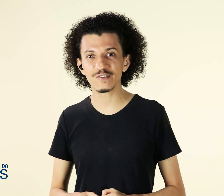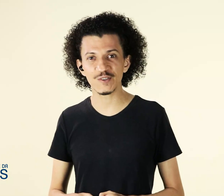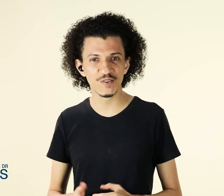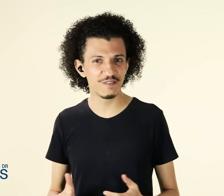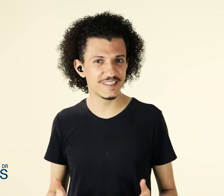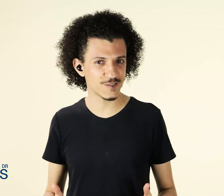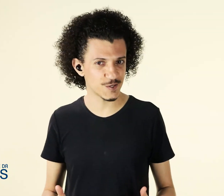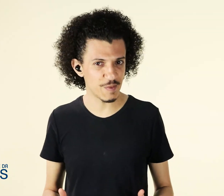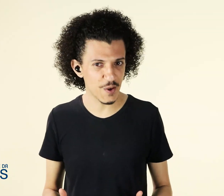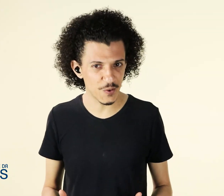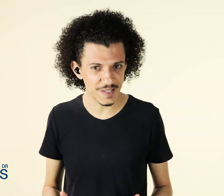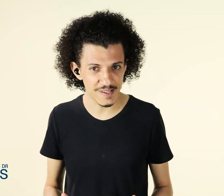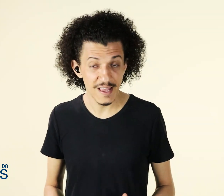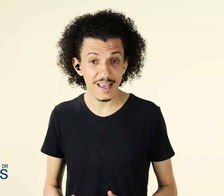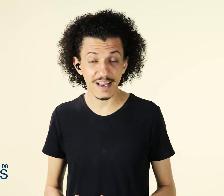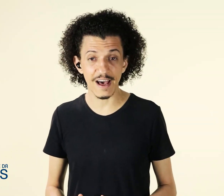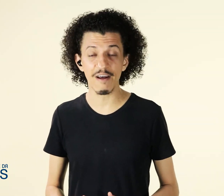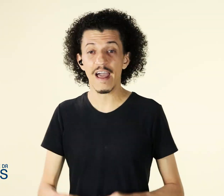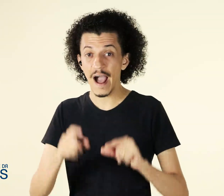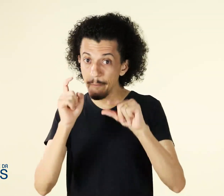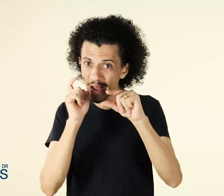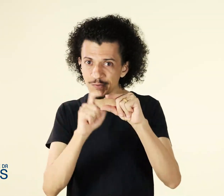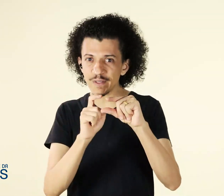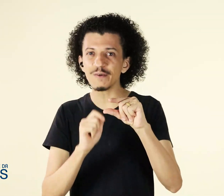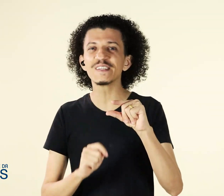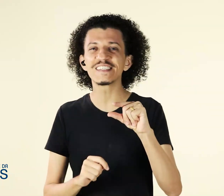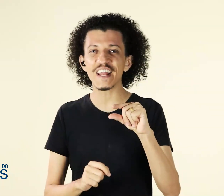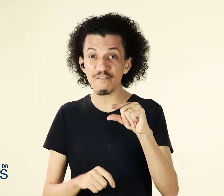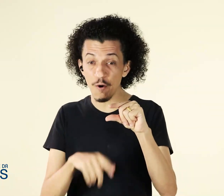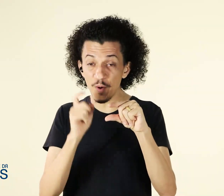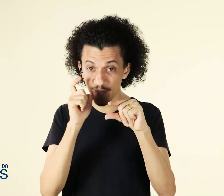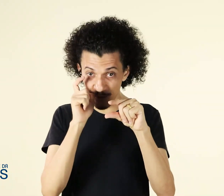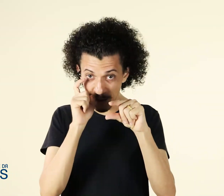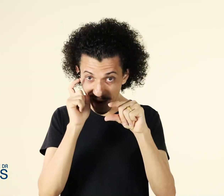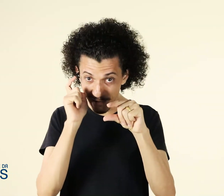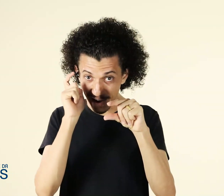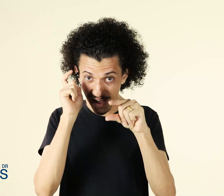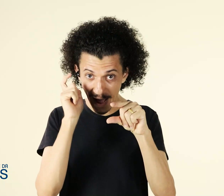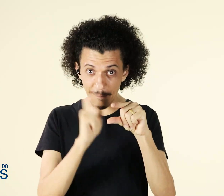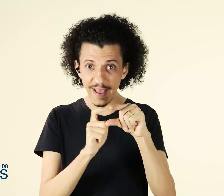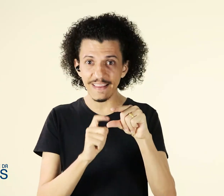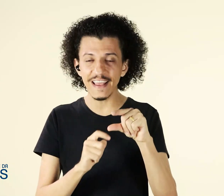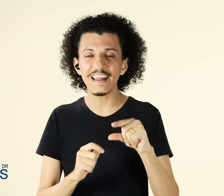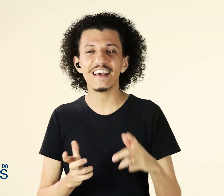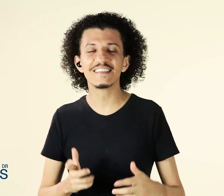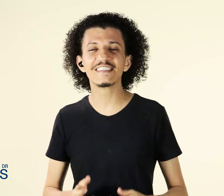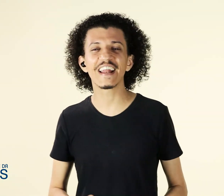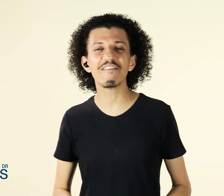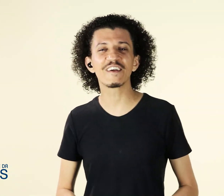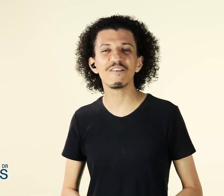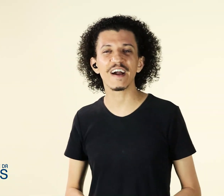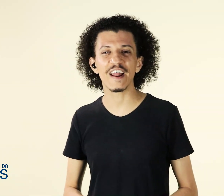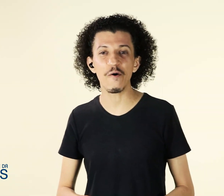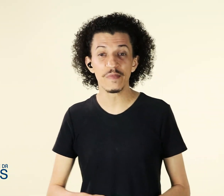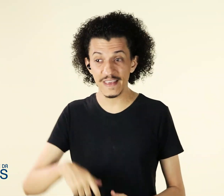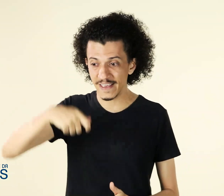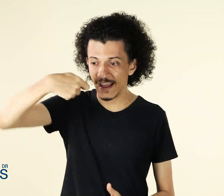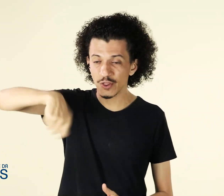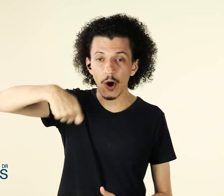suas dúvidas, as suas perguntas. E claro, aperte o botão se inscrever, o botão vermelho, vai lá, aperta ele, se inscreve aqui no canal e toque